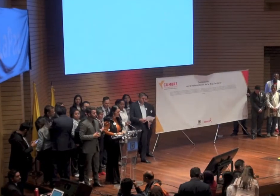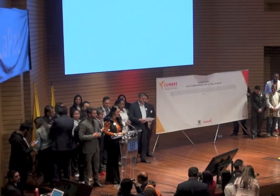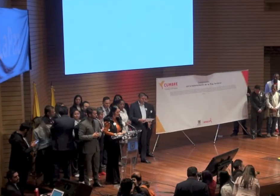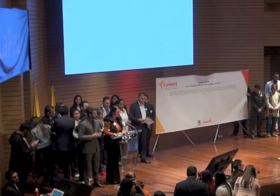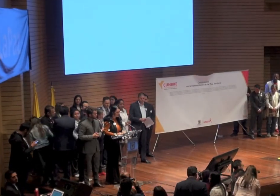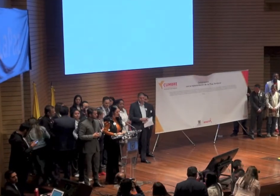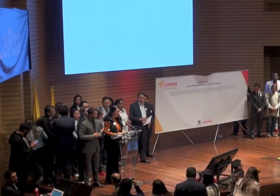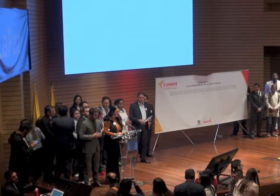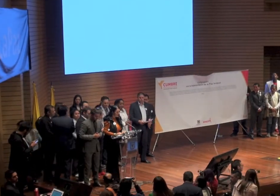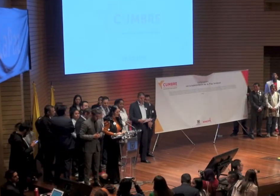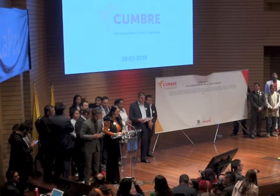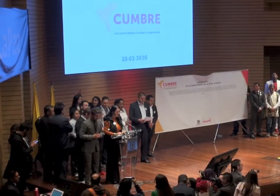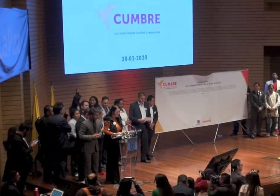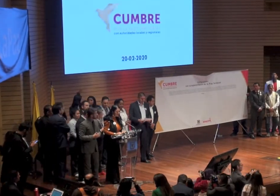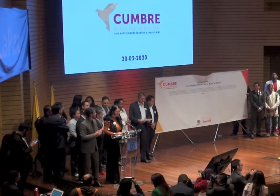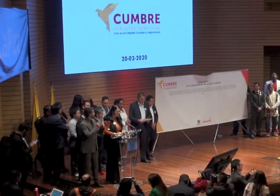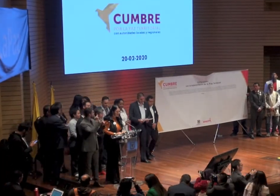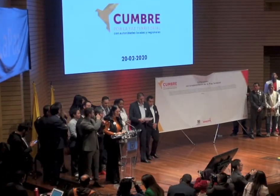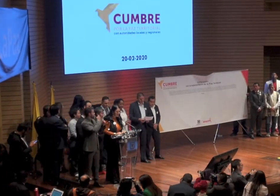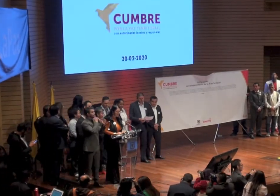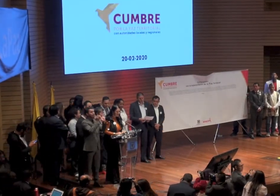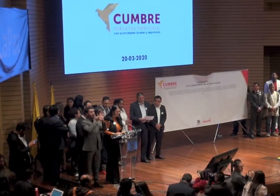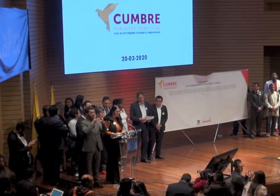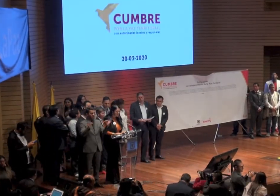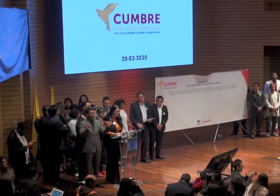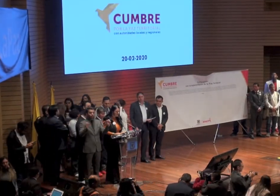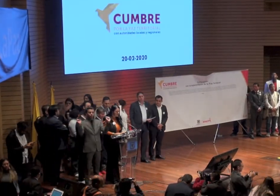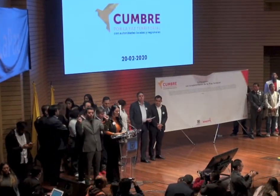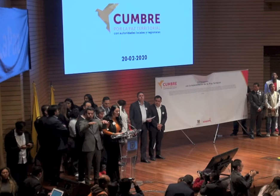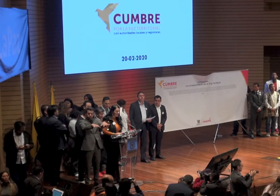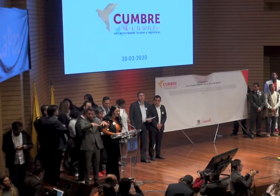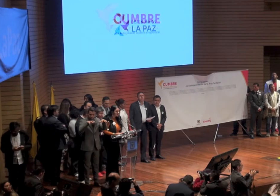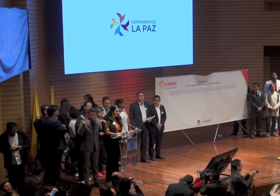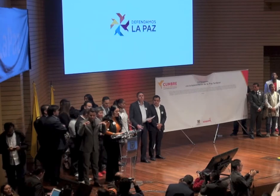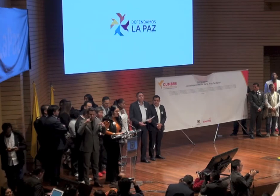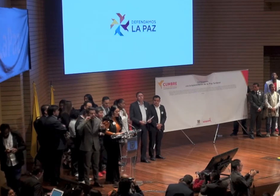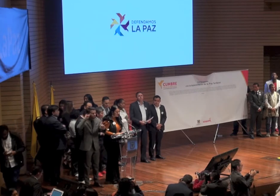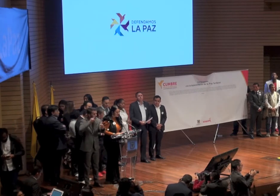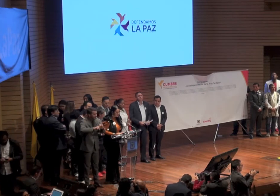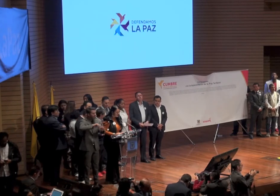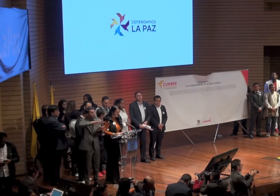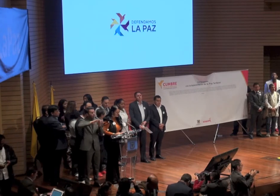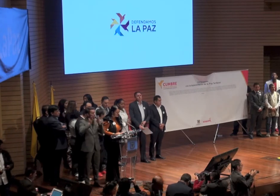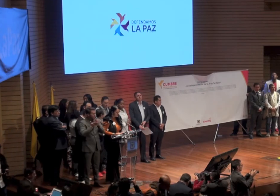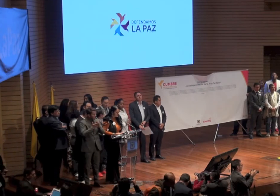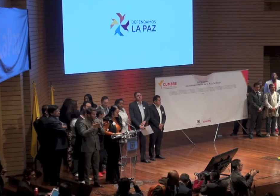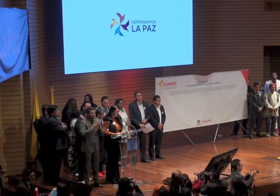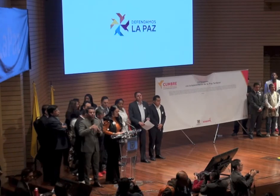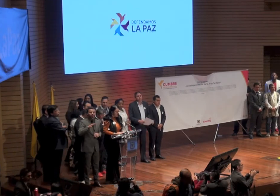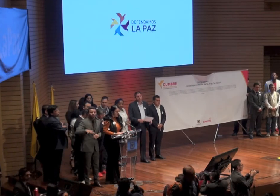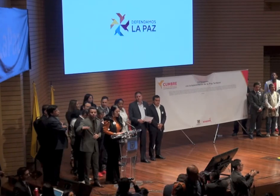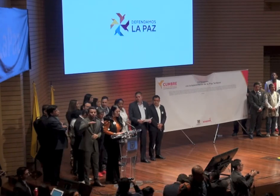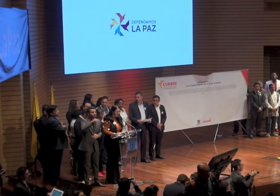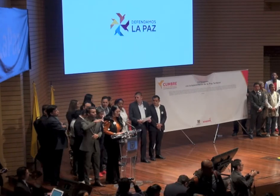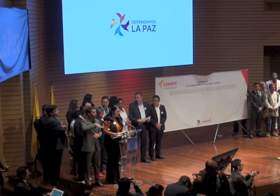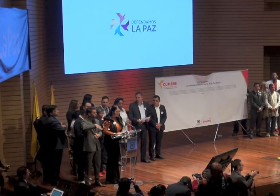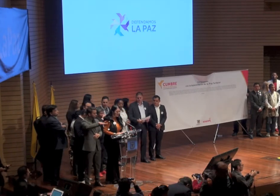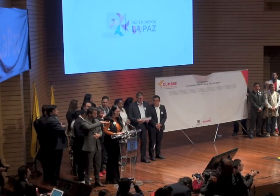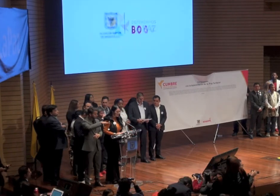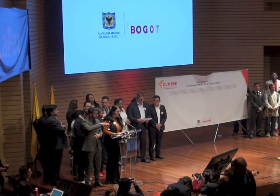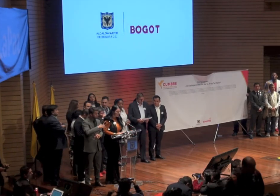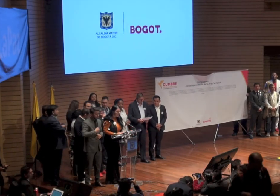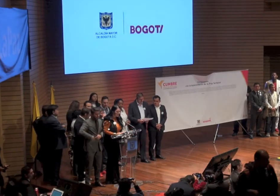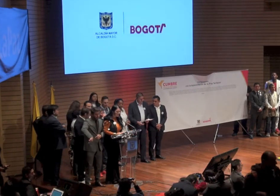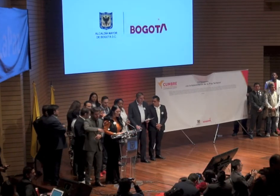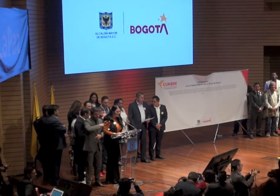Declaración política, cumbre paz territorial con las autoridades locales y regionales. Conscientes